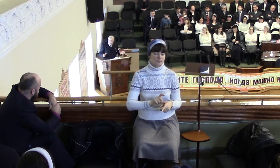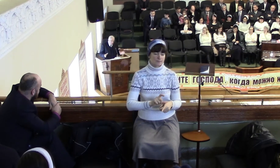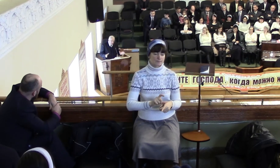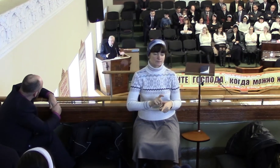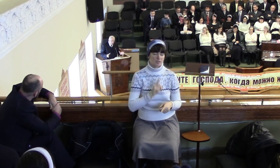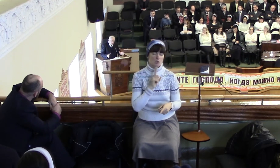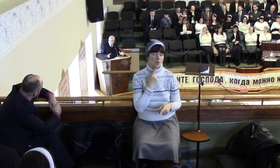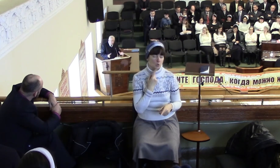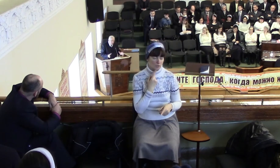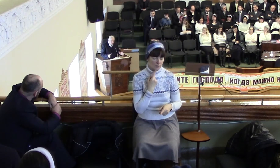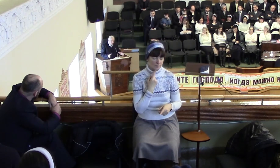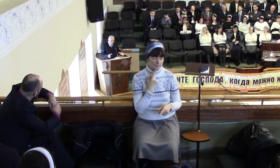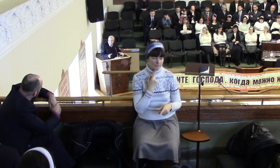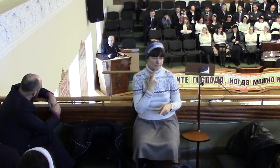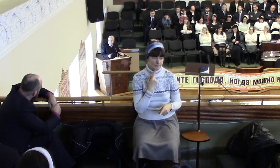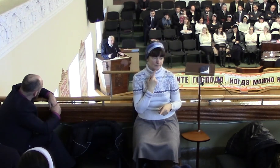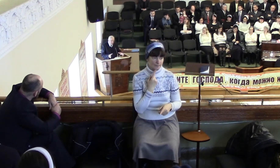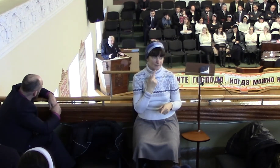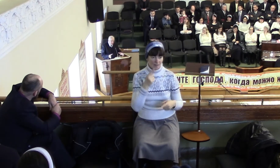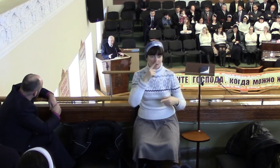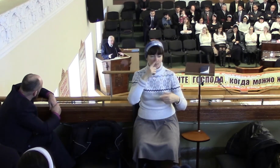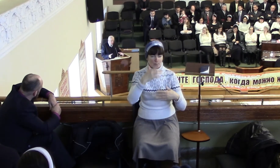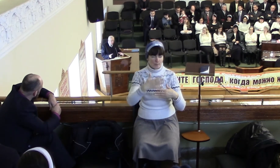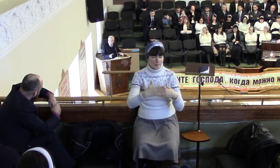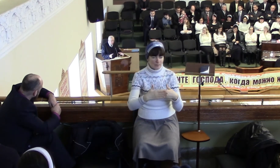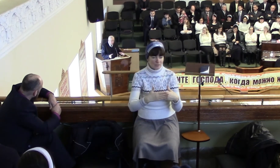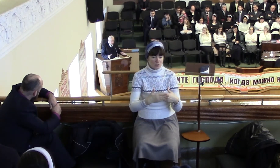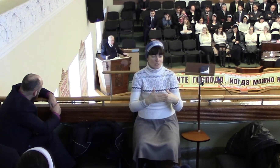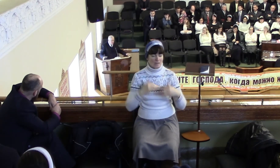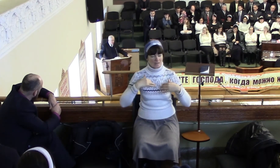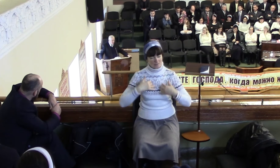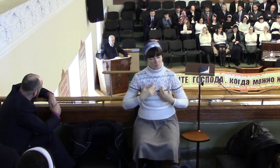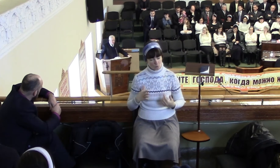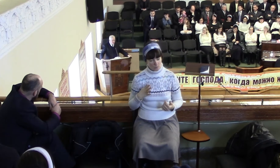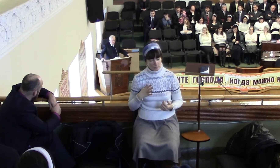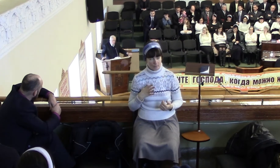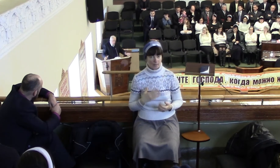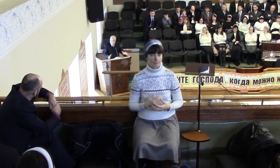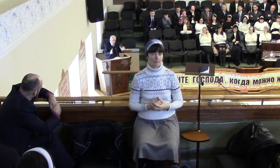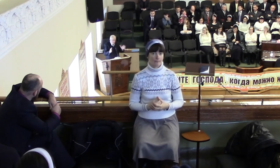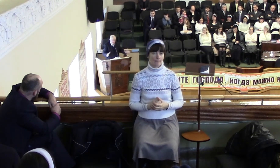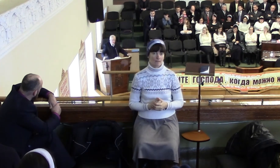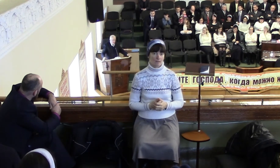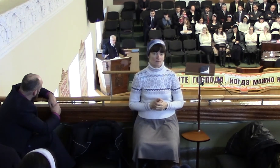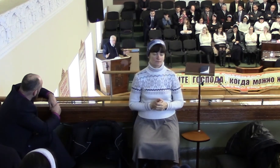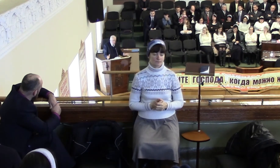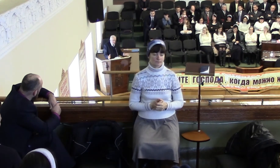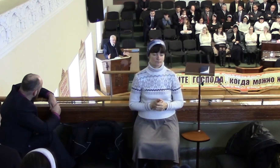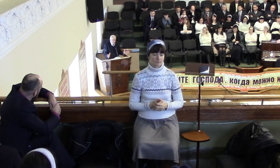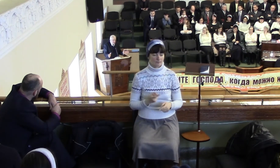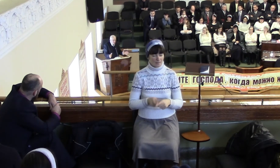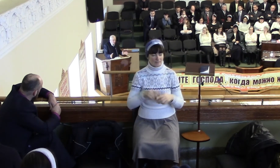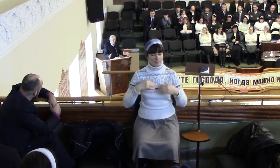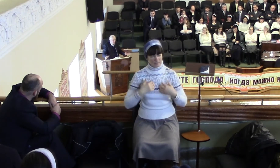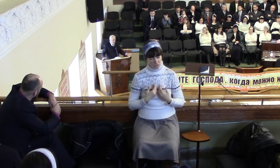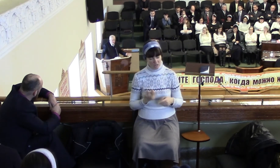этот переход, вот это приближение, это скорбь, друзья дорогие, это скорбь, это печаль,